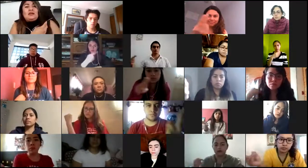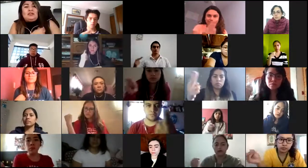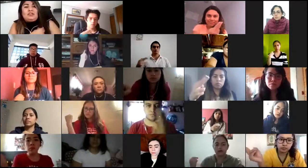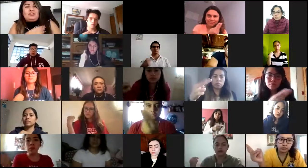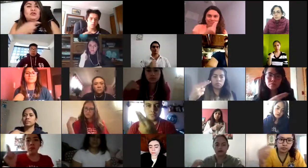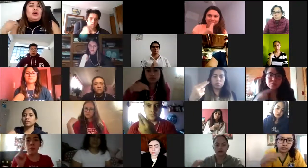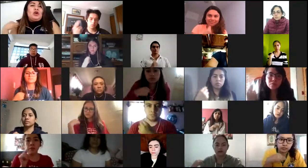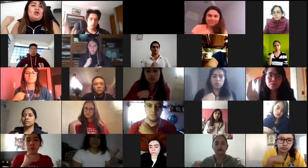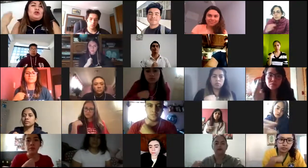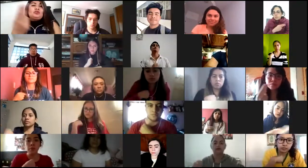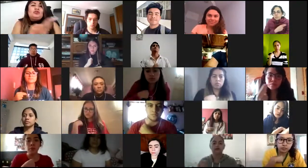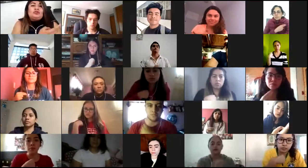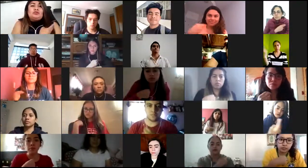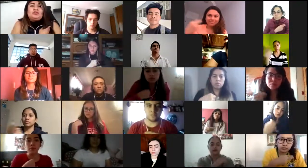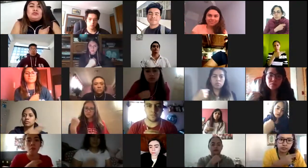terminas contigo.